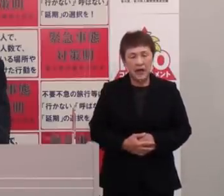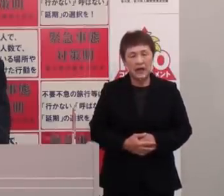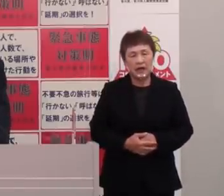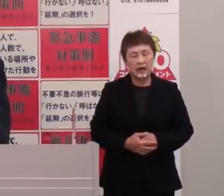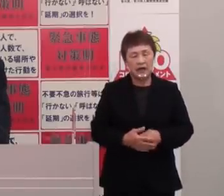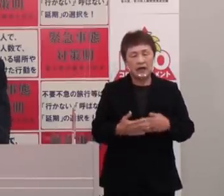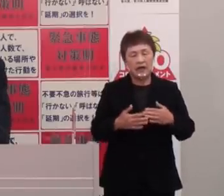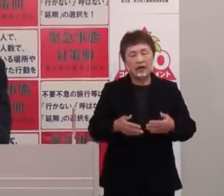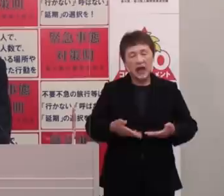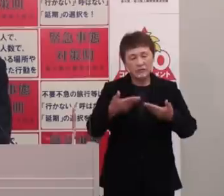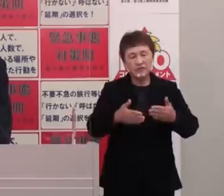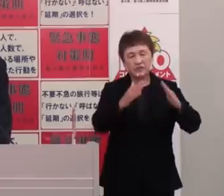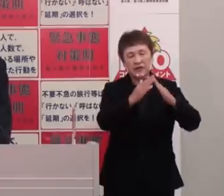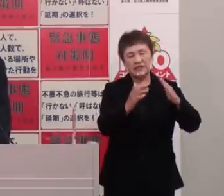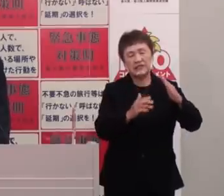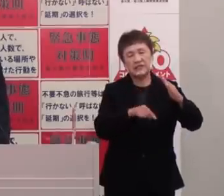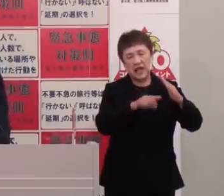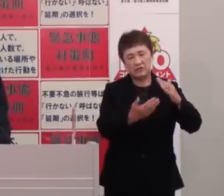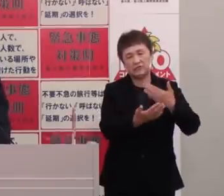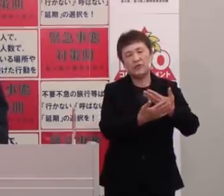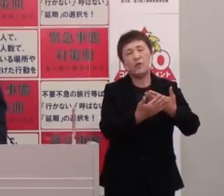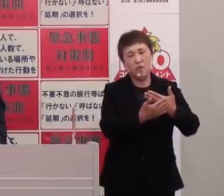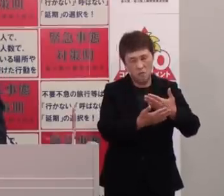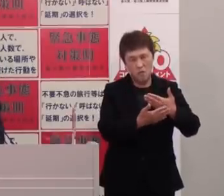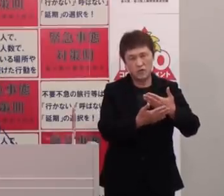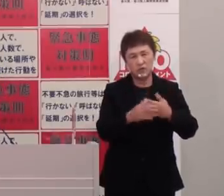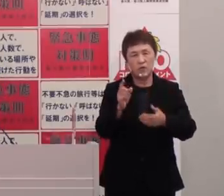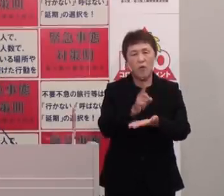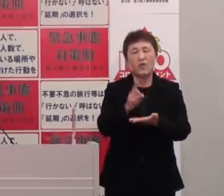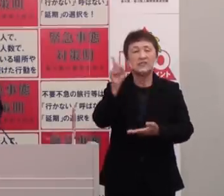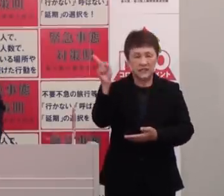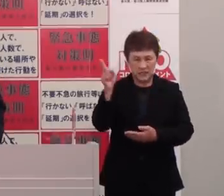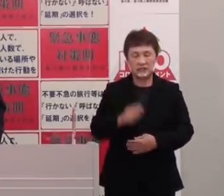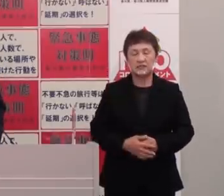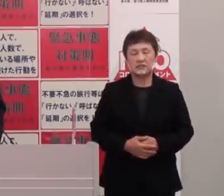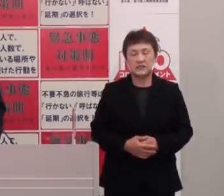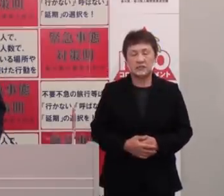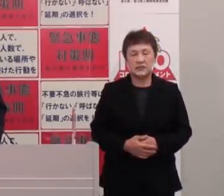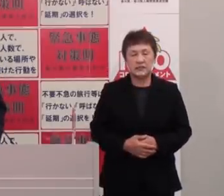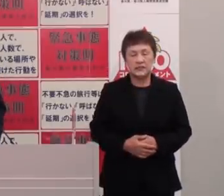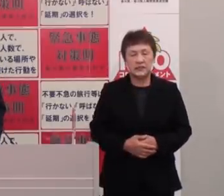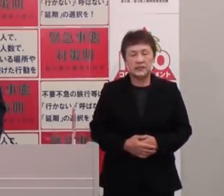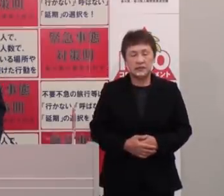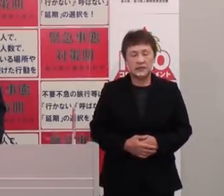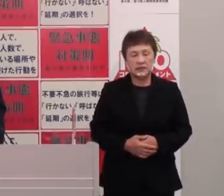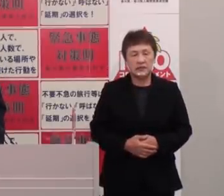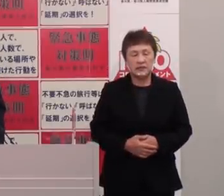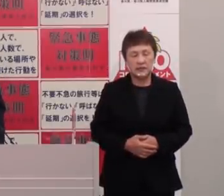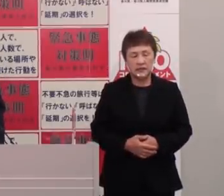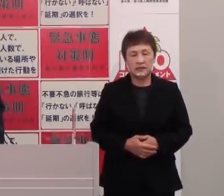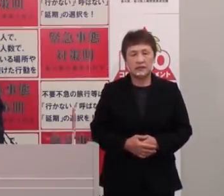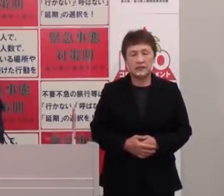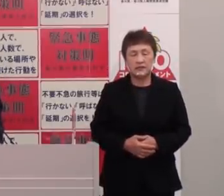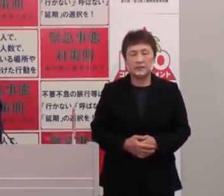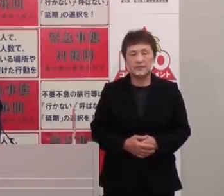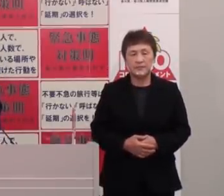で、伝えられたところからのお尋ねかと思いますけれども、